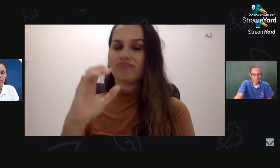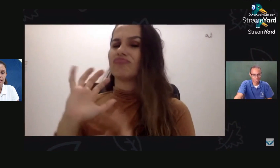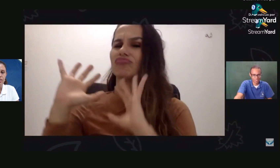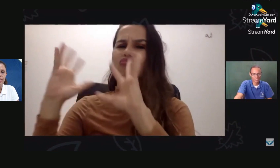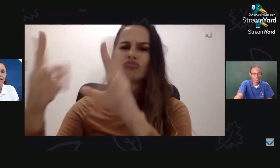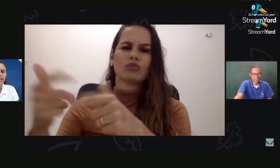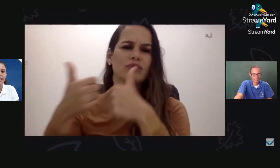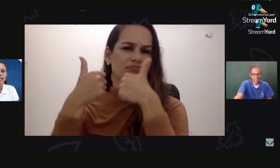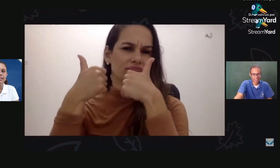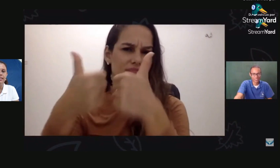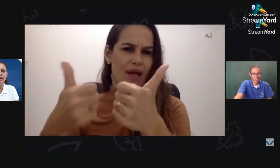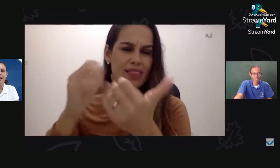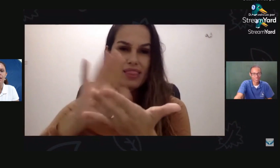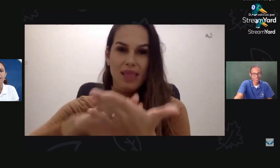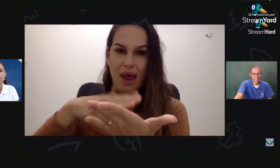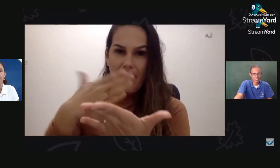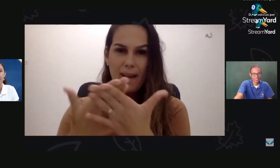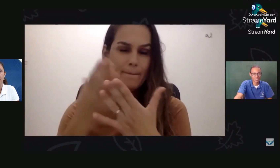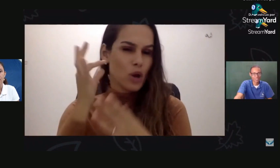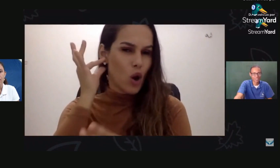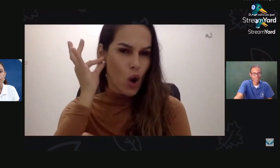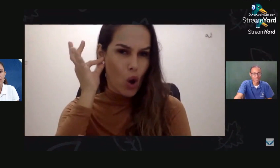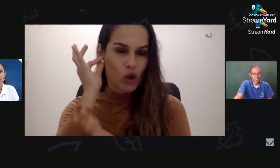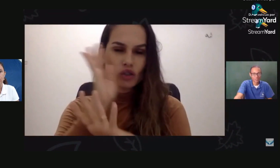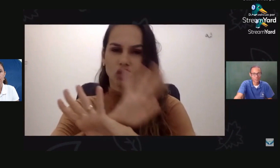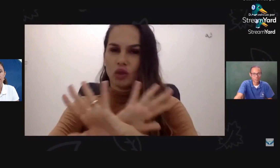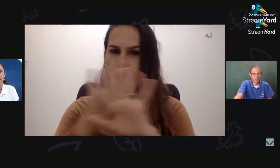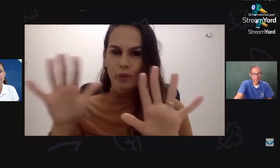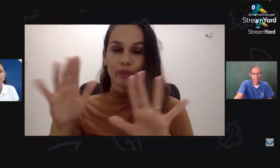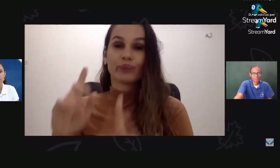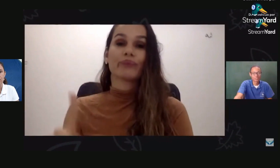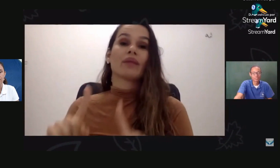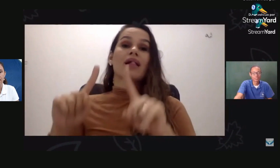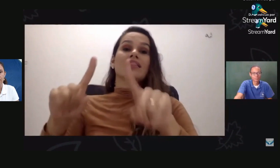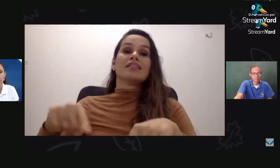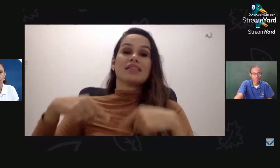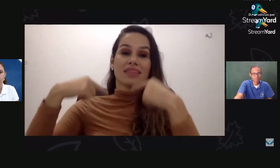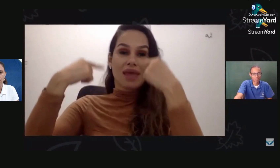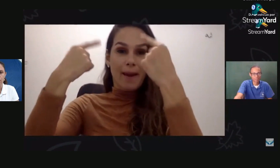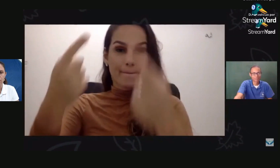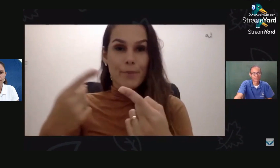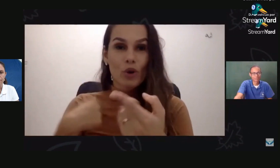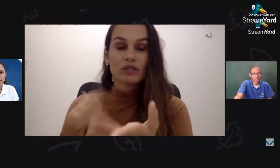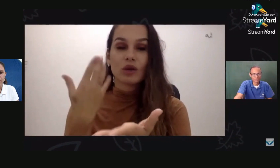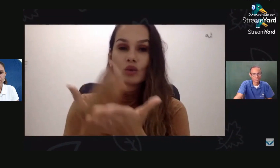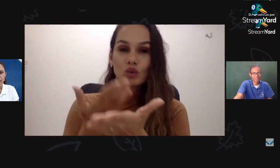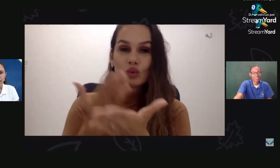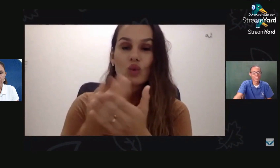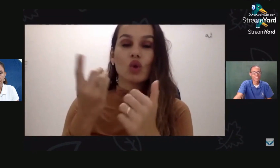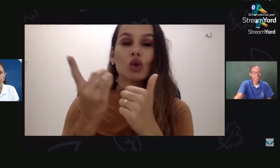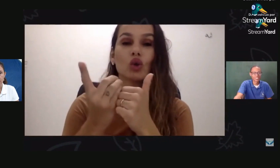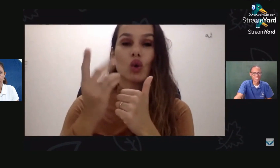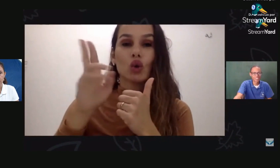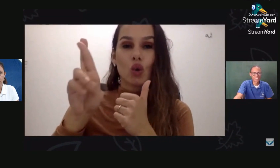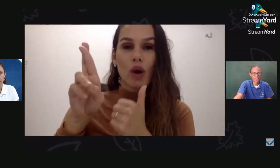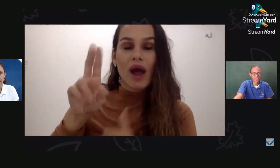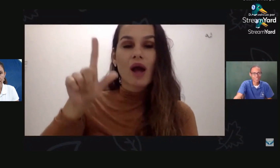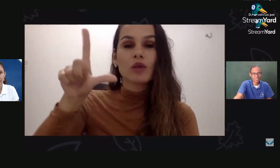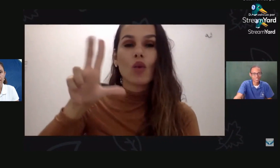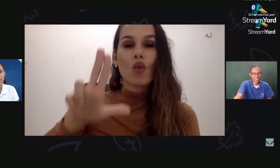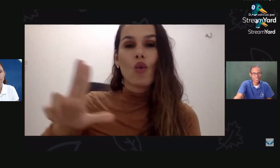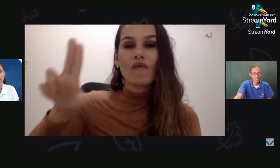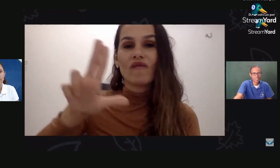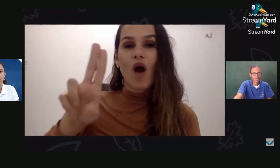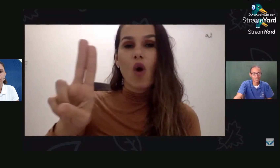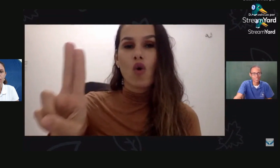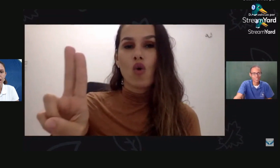UFSC de Santa Catarina, né? Lá também, os tradutores e intérpretes maravilhosos. E depois eu fui estudar,